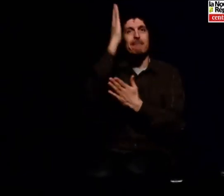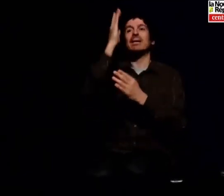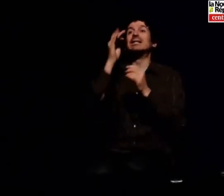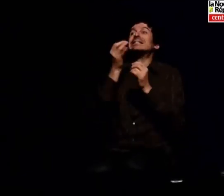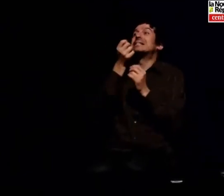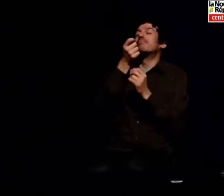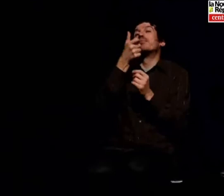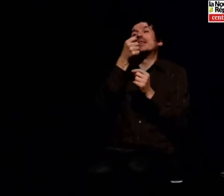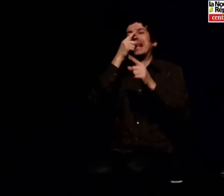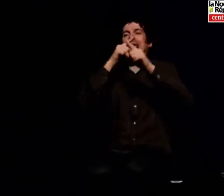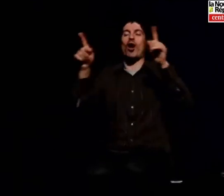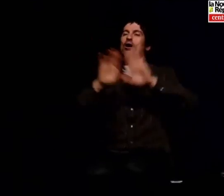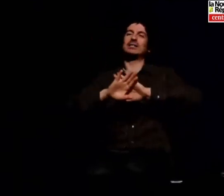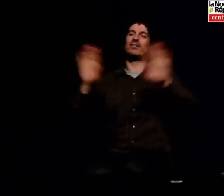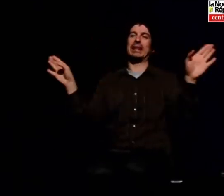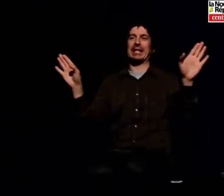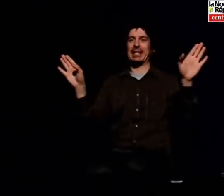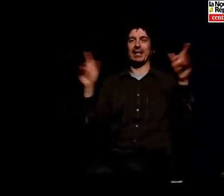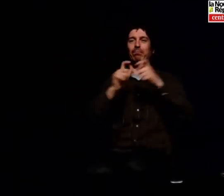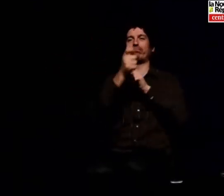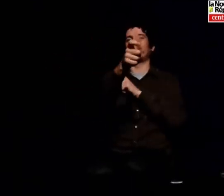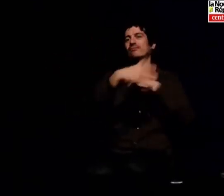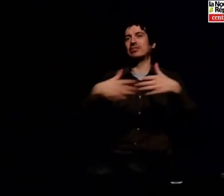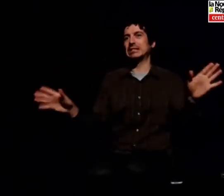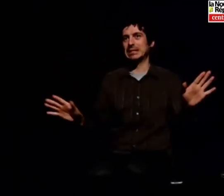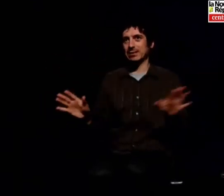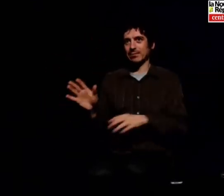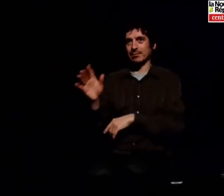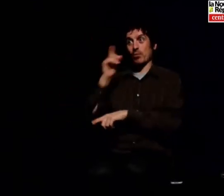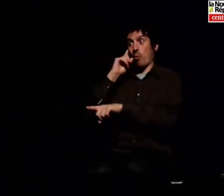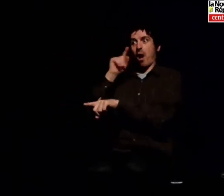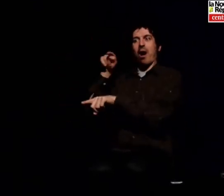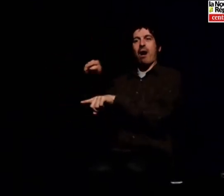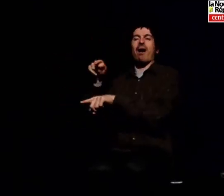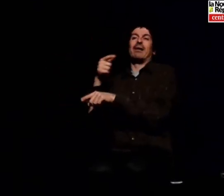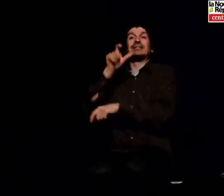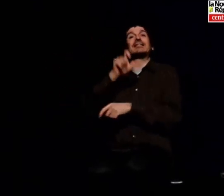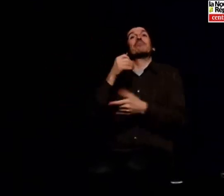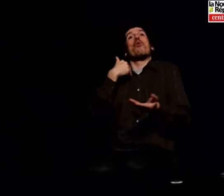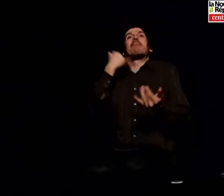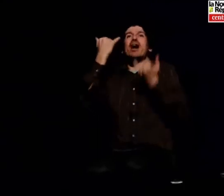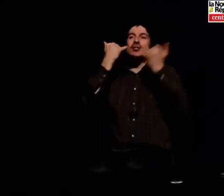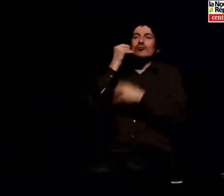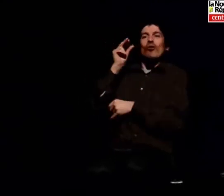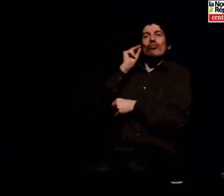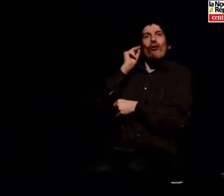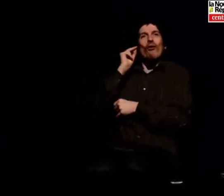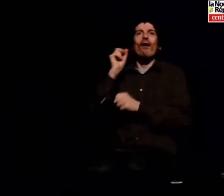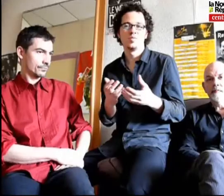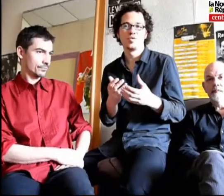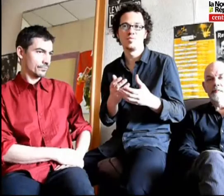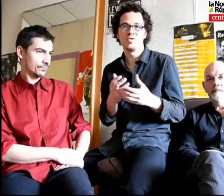fidèle au sens que l'auteur a voulu y mettre, et s'il y avait une petite erreur, en fait, c'est fichu pour le reste de la chanson. Donc là, vraiment, il y a une vraie